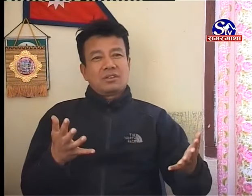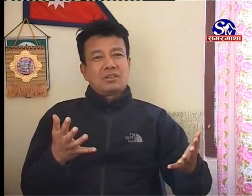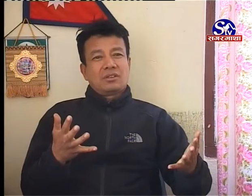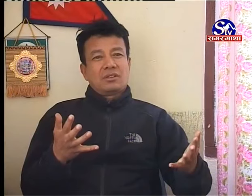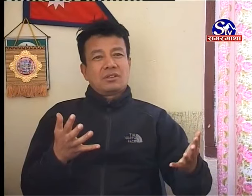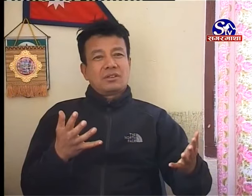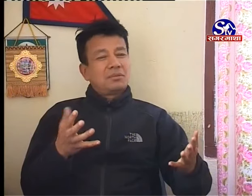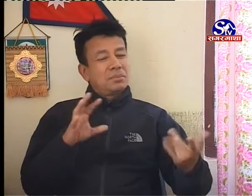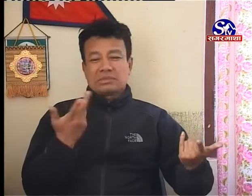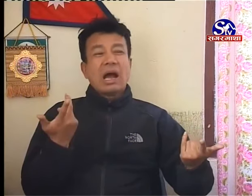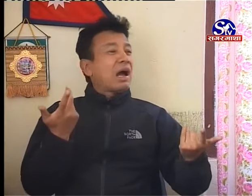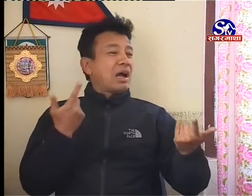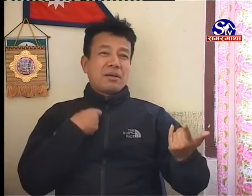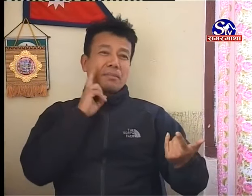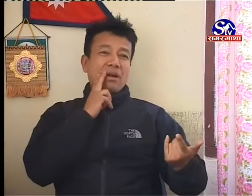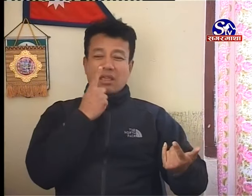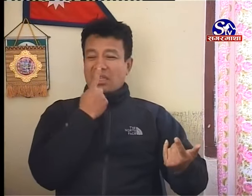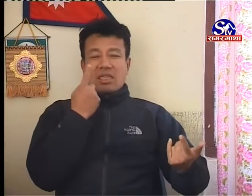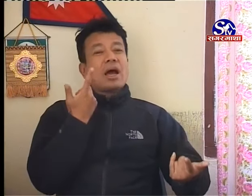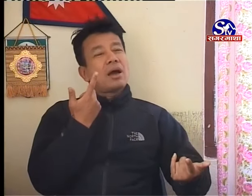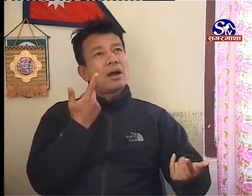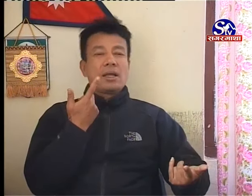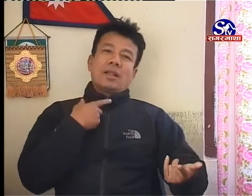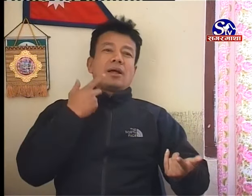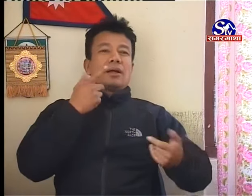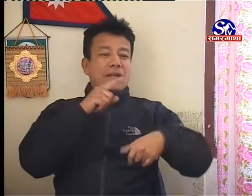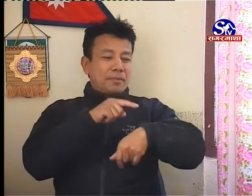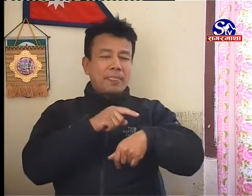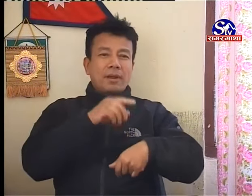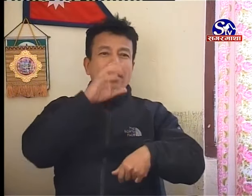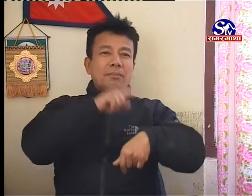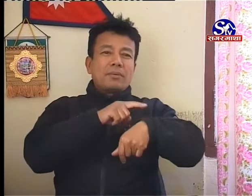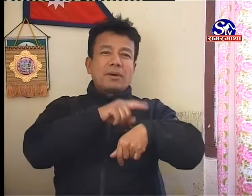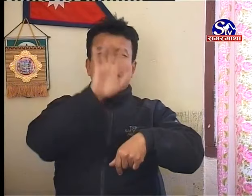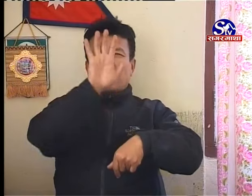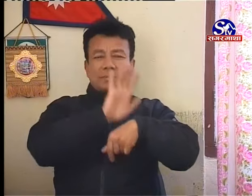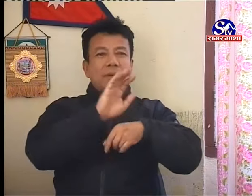घरमा पनि परिवारमा पनि अब सञ्चारको कमी थियो, बहिरा एक्लै हुन्थ्यो।